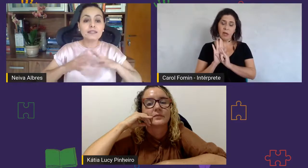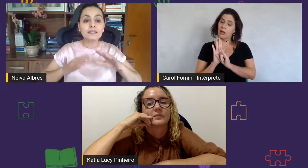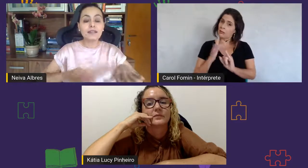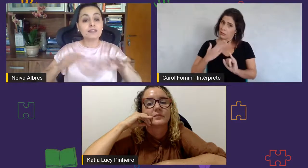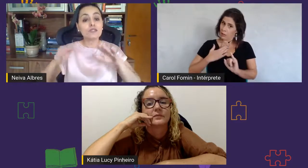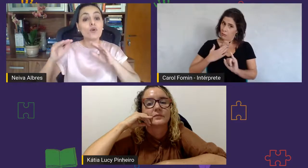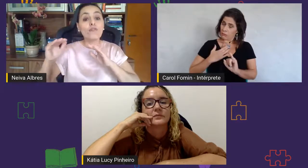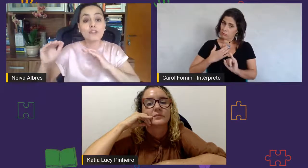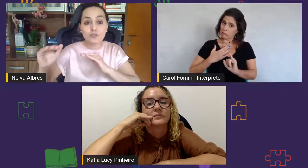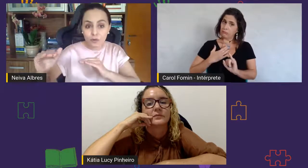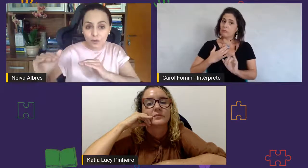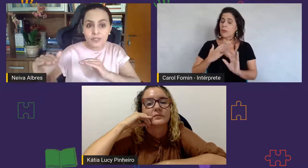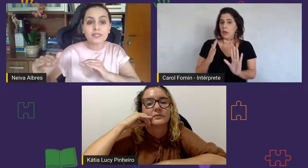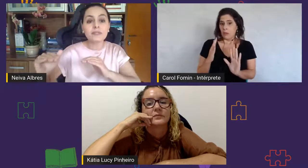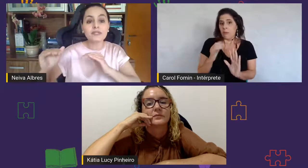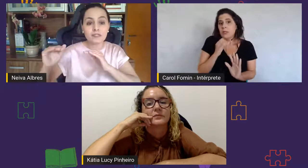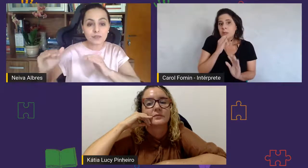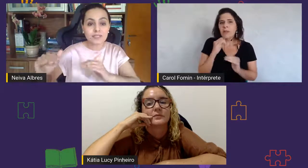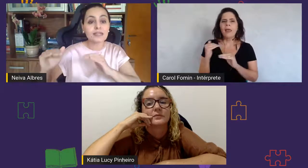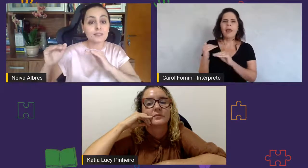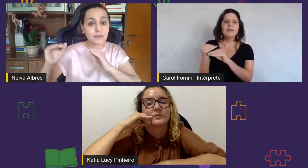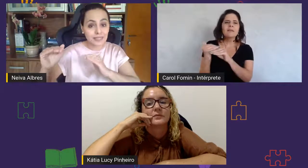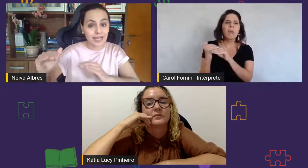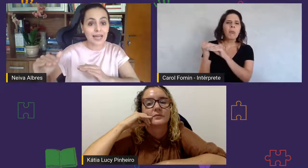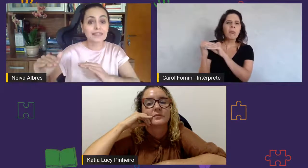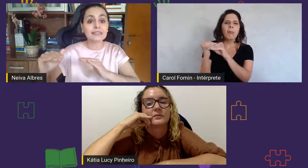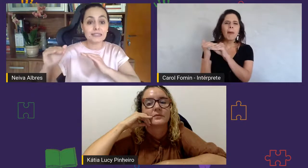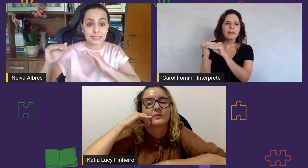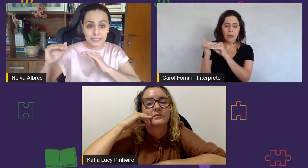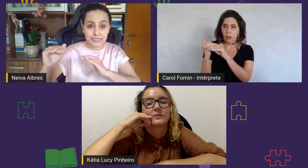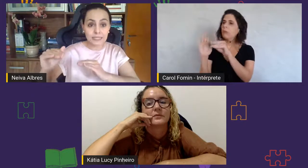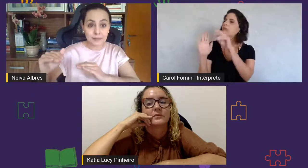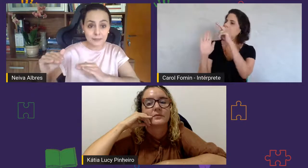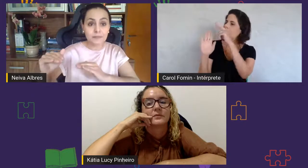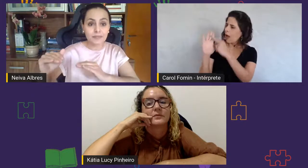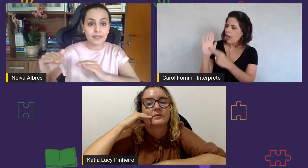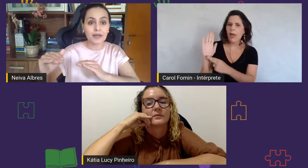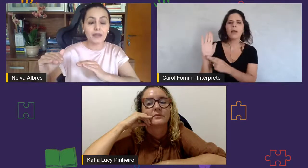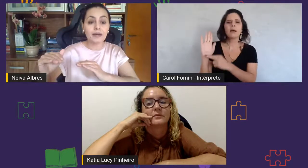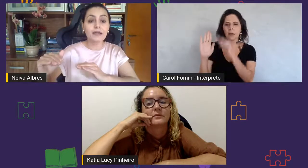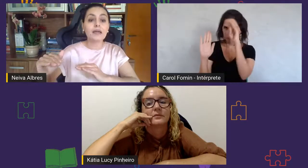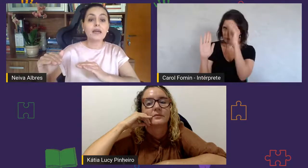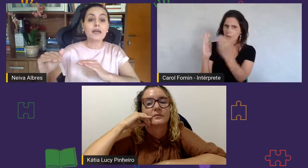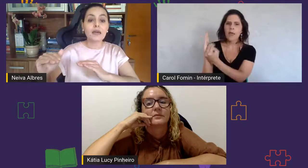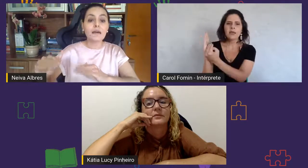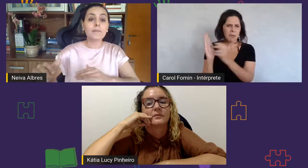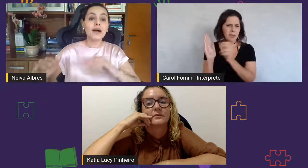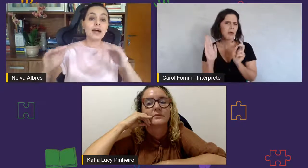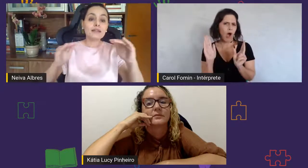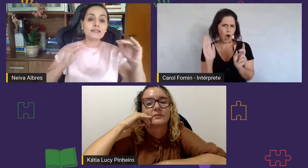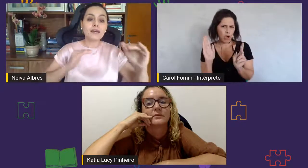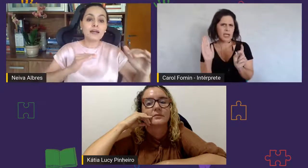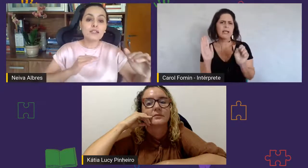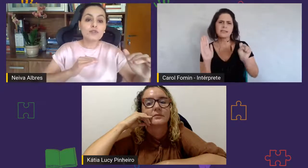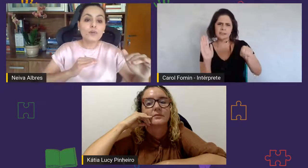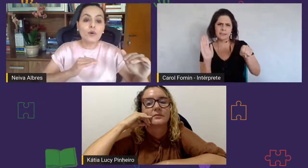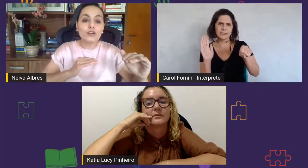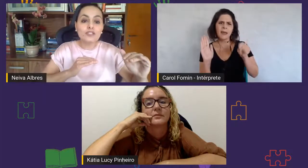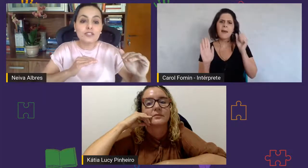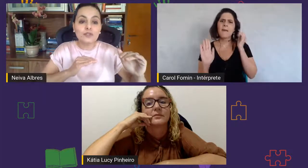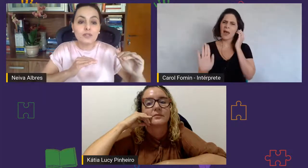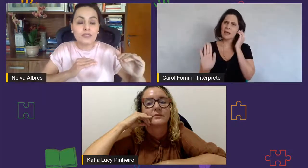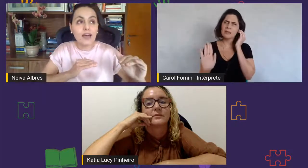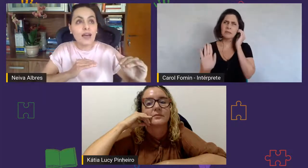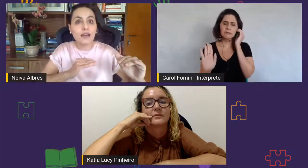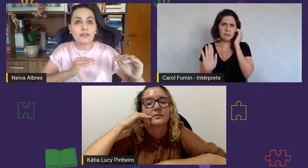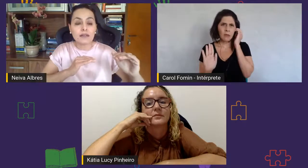Então, existem certas convenções que precisam ser respeitadas, sim, tá? Mas isso não pode